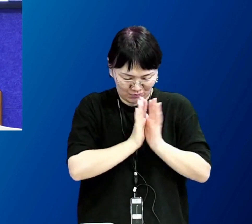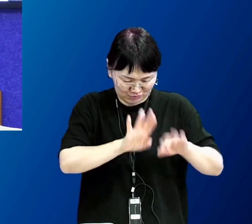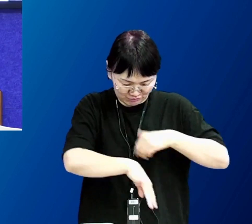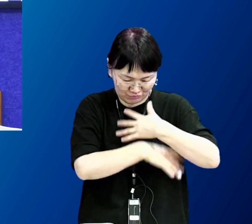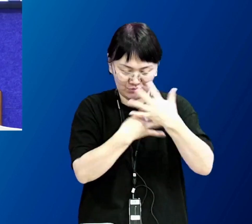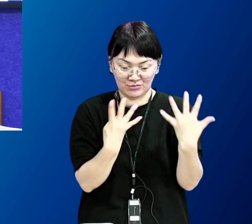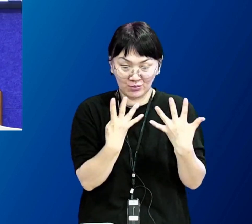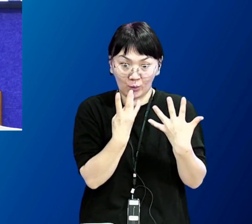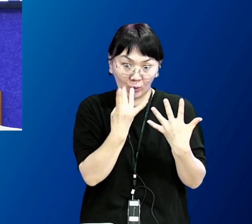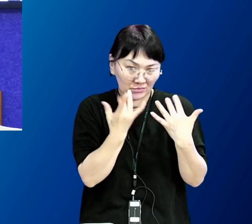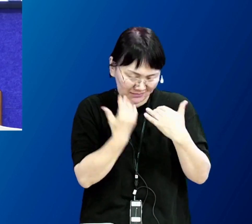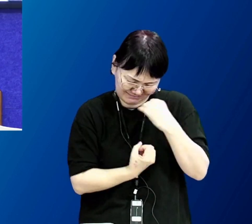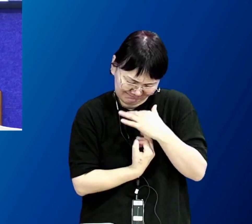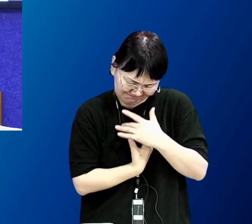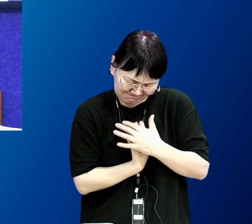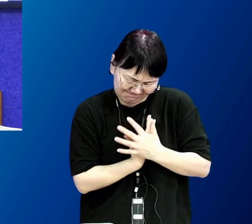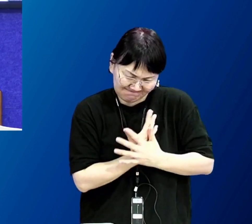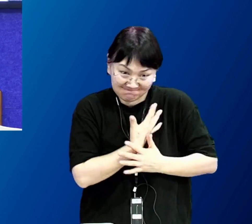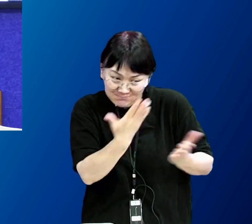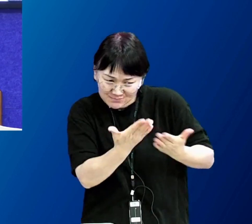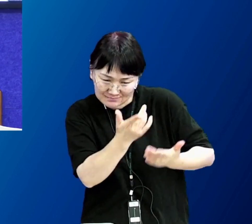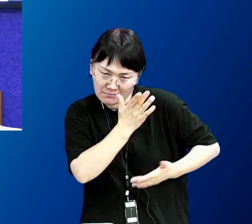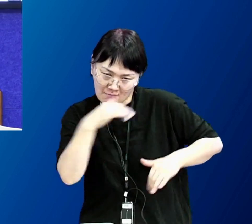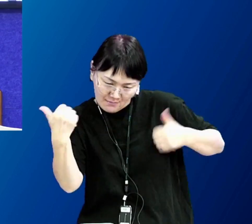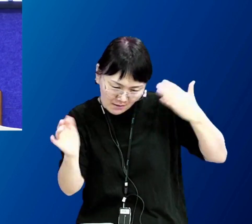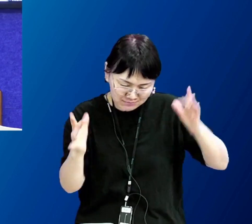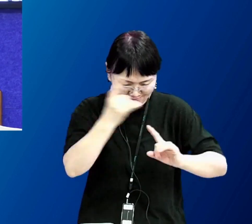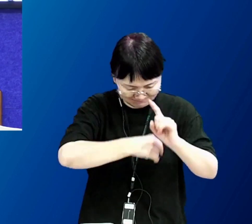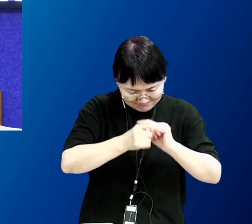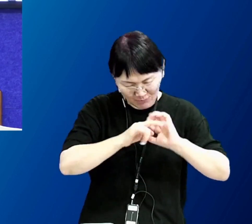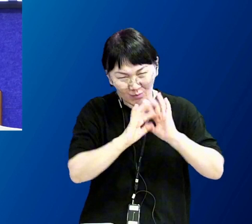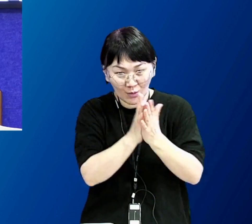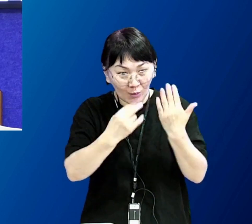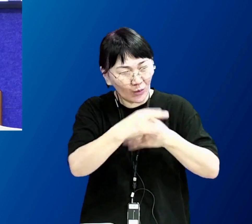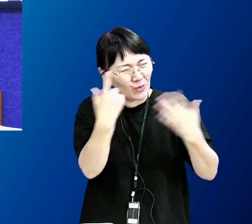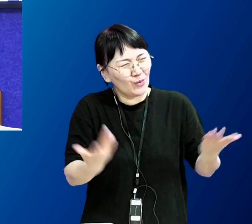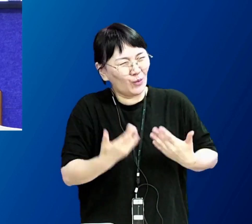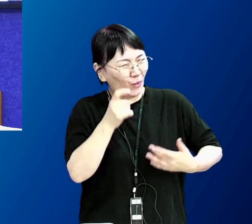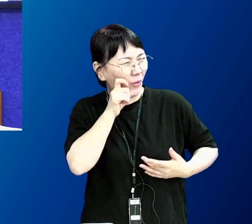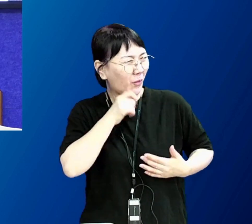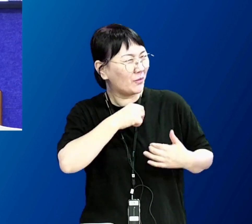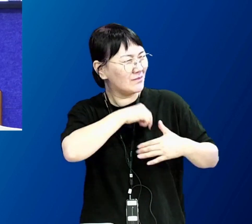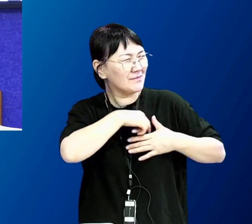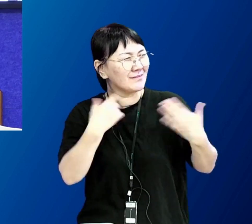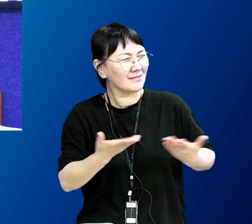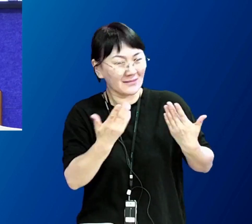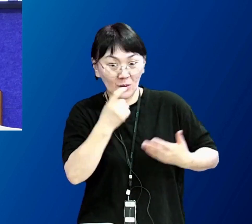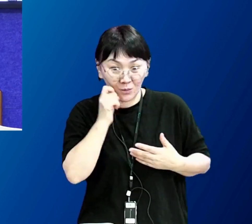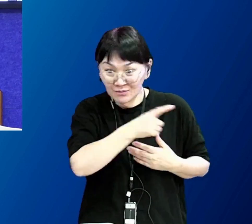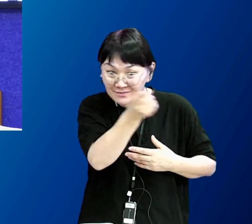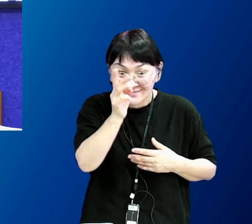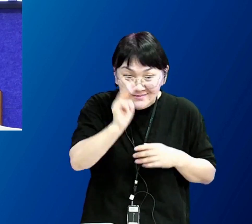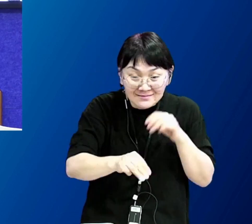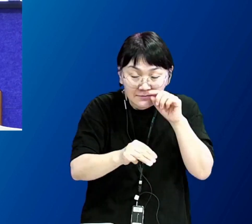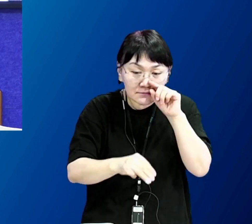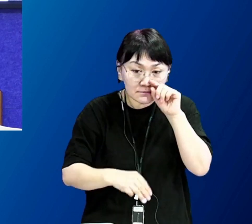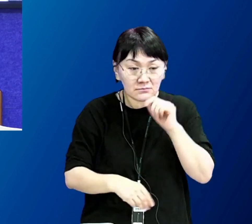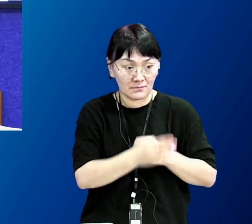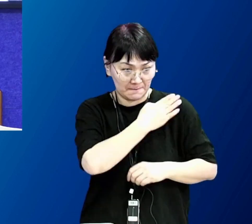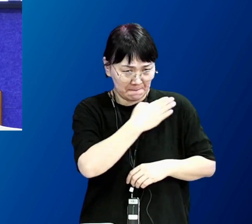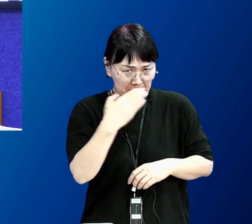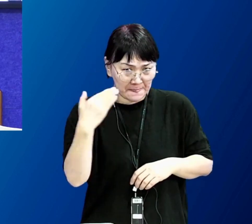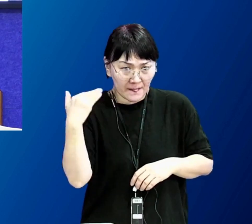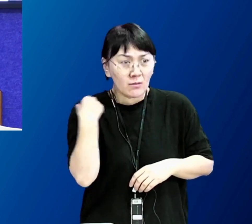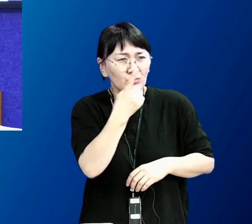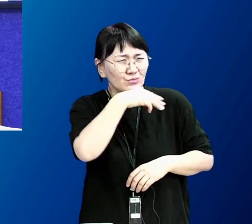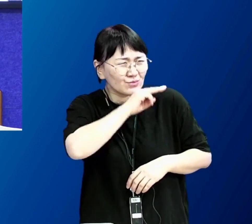үр жимсүүд тасралтгүй ургахыг эзэн хүсэж байгаа хэн? Бид үхэн ч гэсэндээ хүсэж байгаа биз? Гэхдээ үнхэр эзний дотор